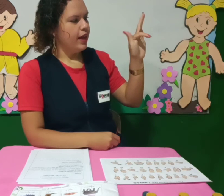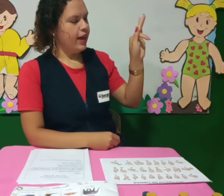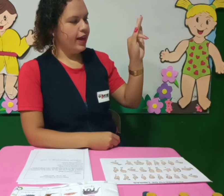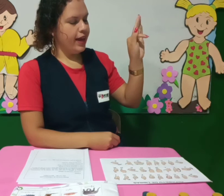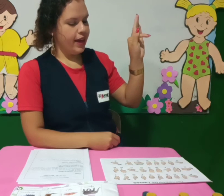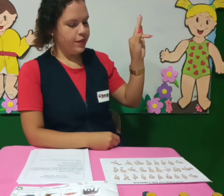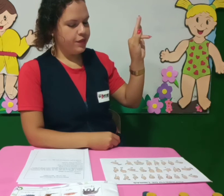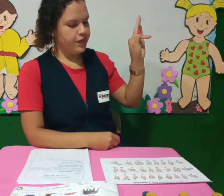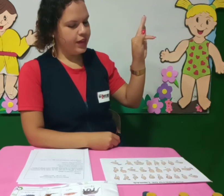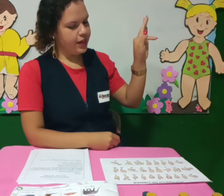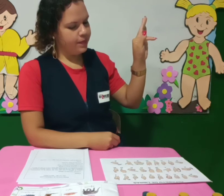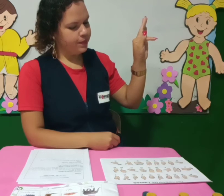F.